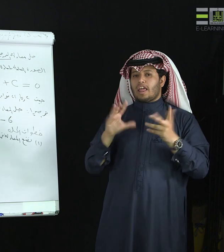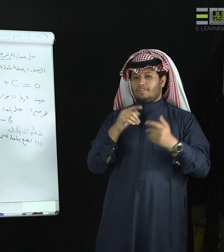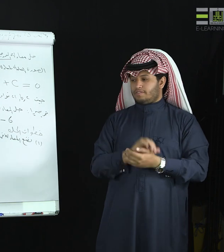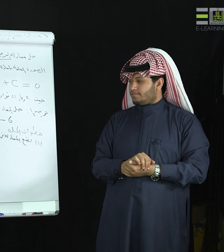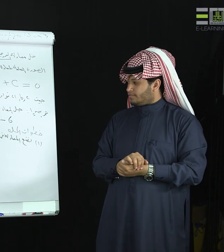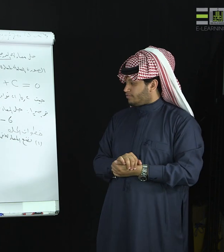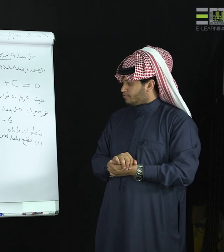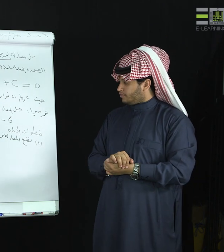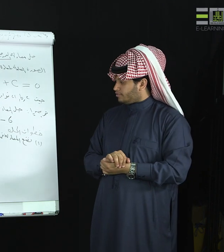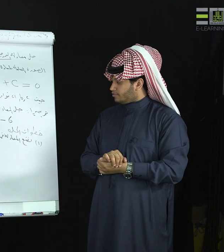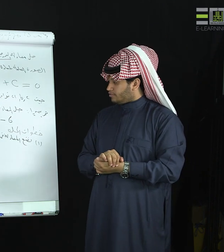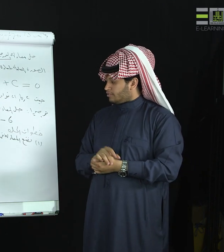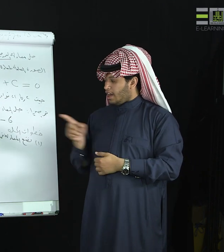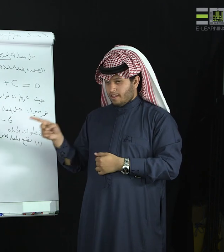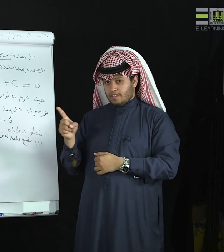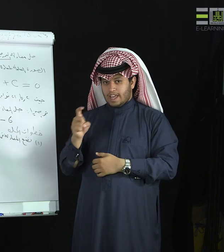x تربيع